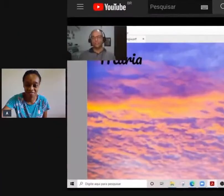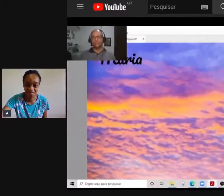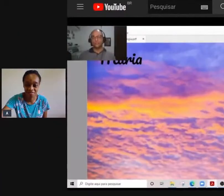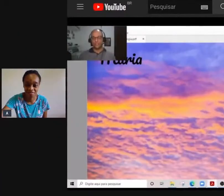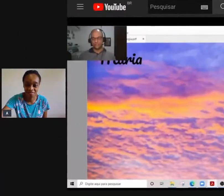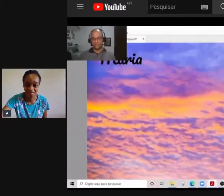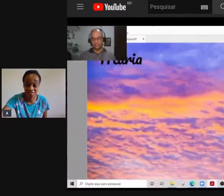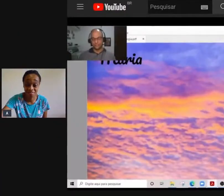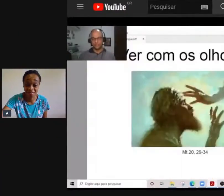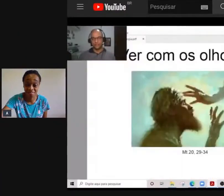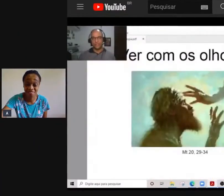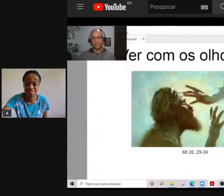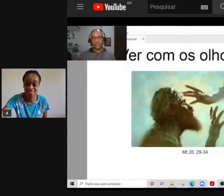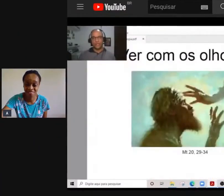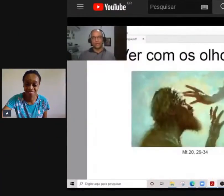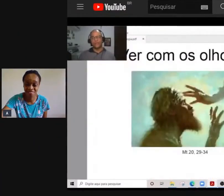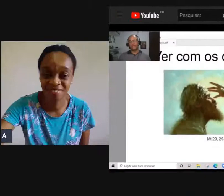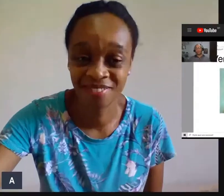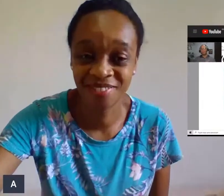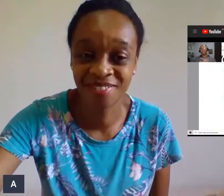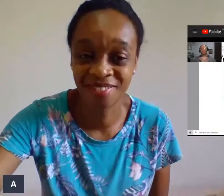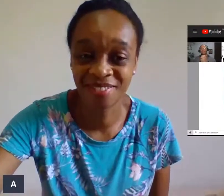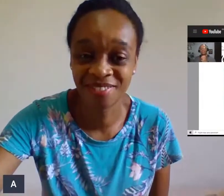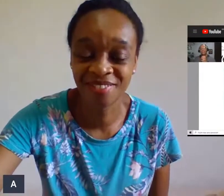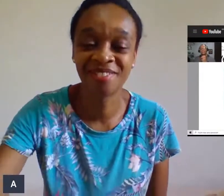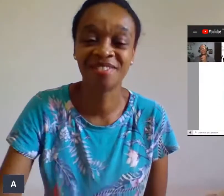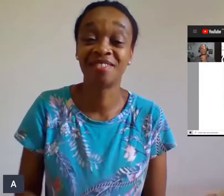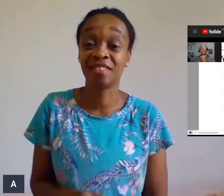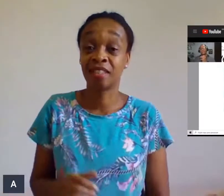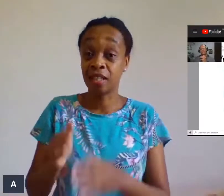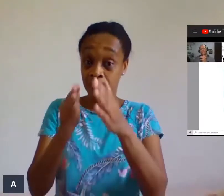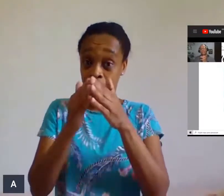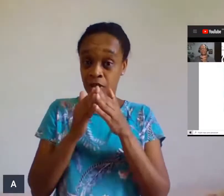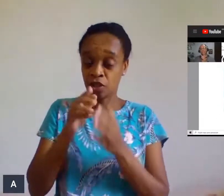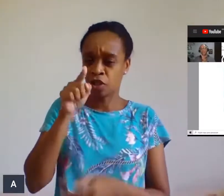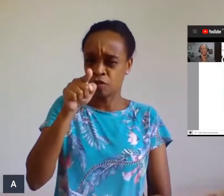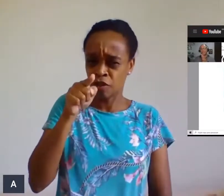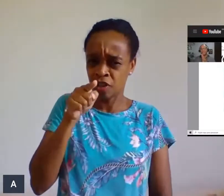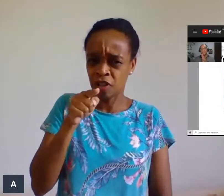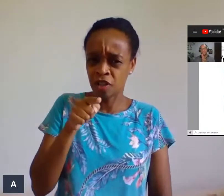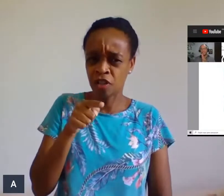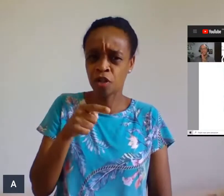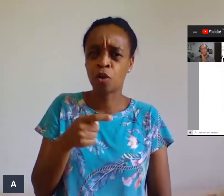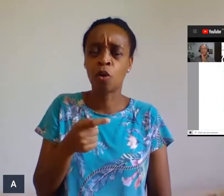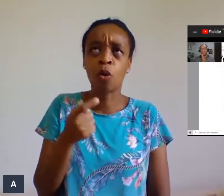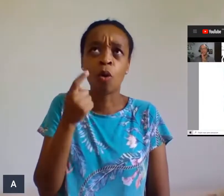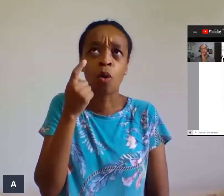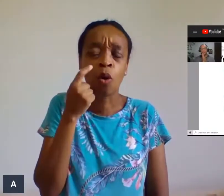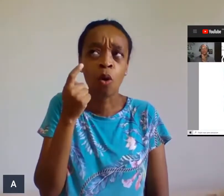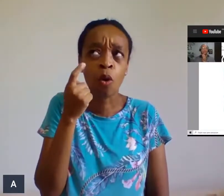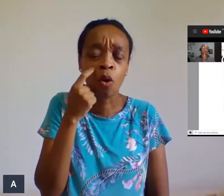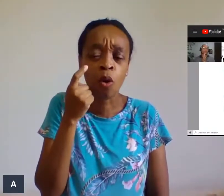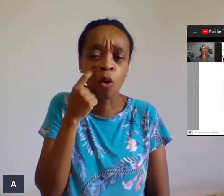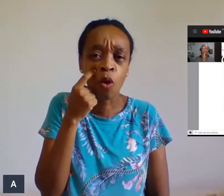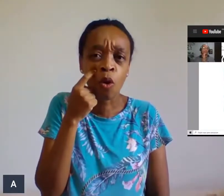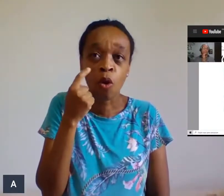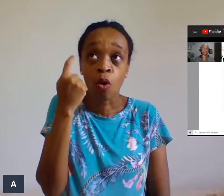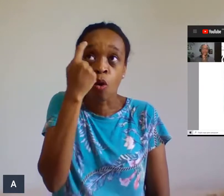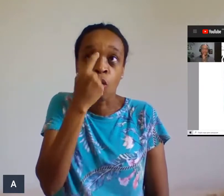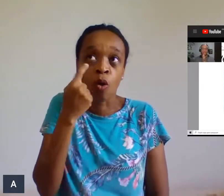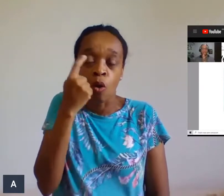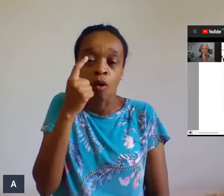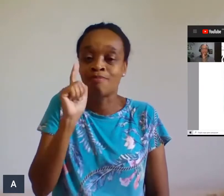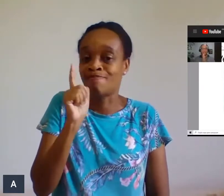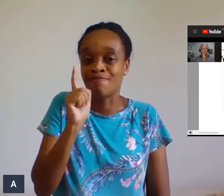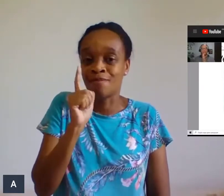Antes de tudo, querido irmão, eu quero lhe pedir que você veja as coisas de Deus com os olhos da